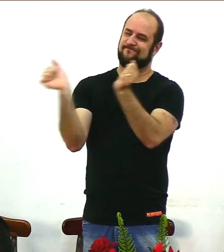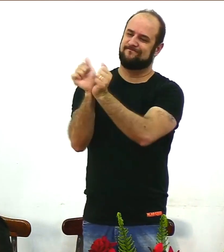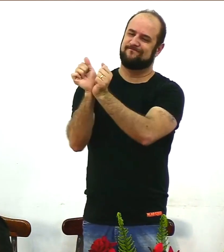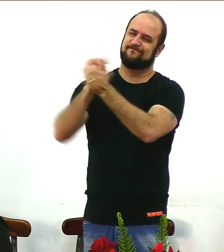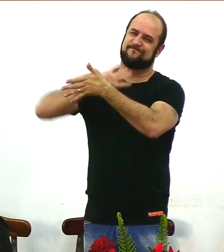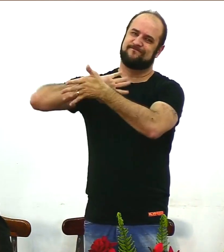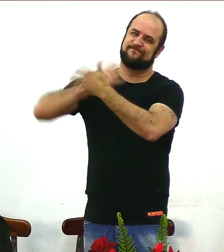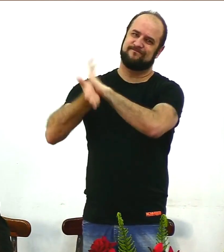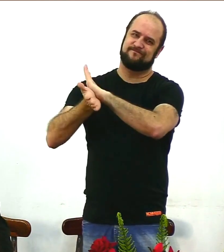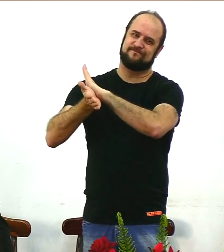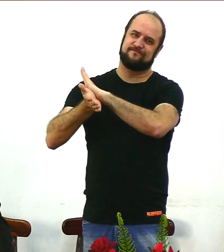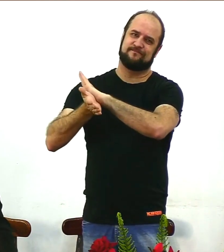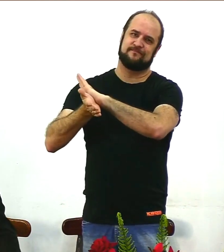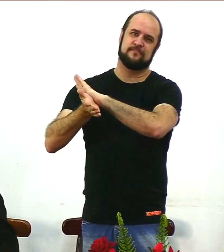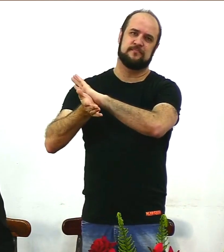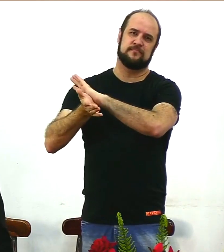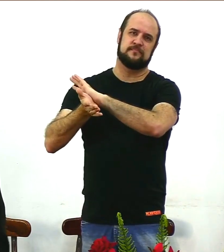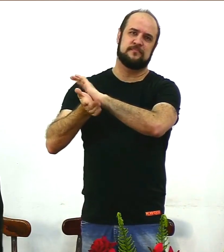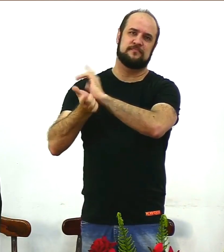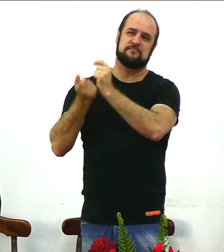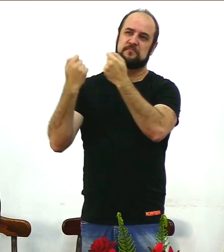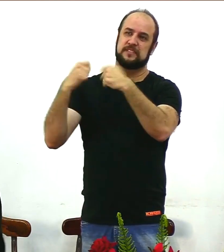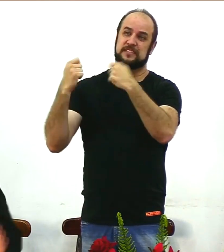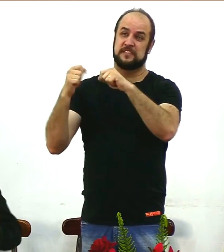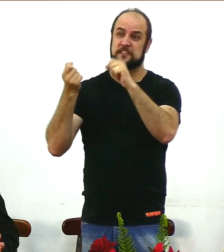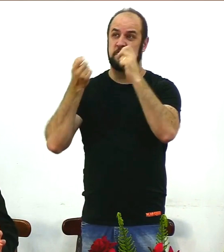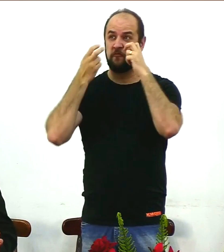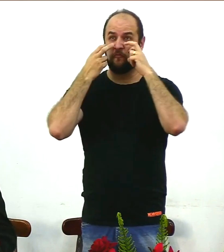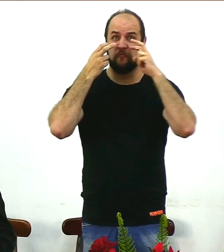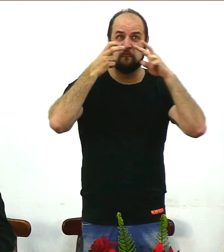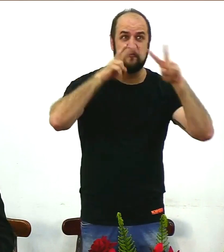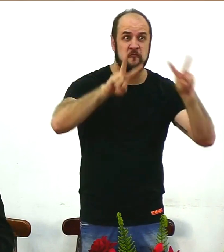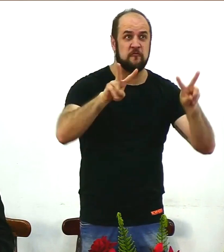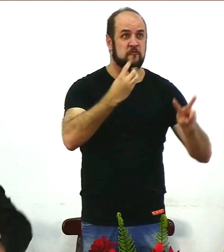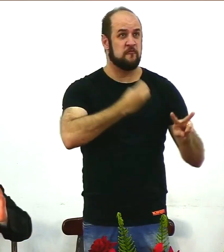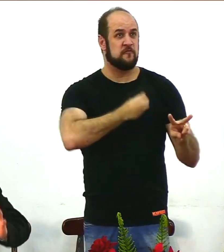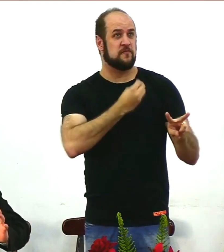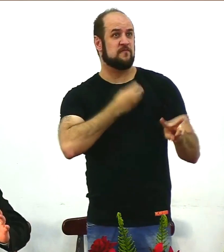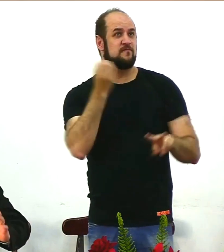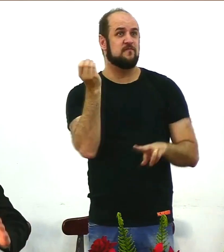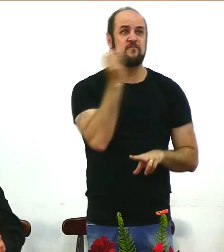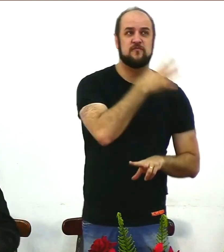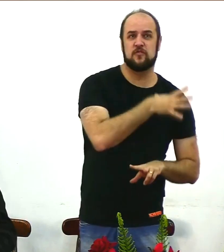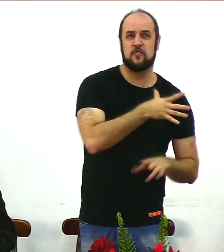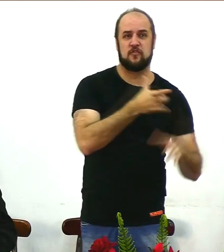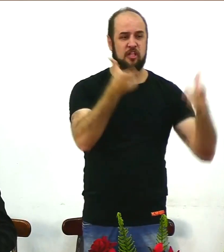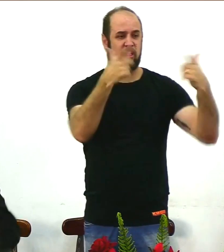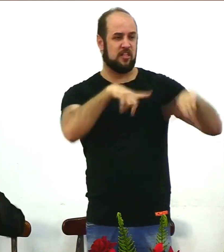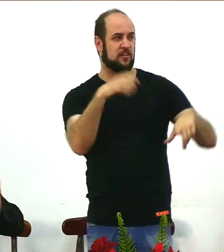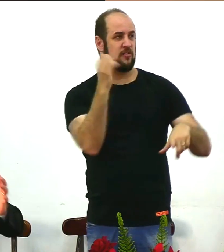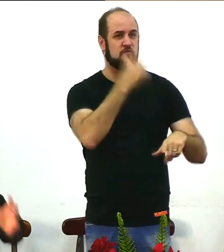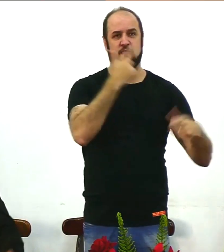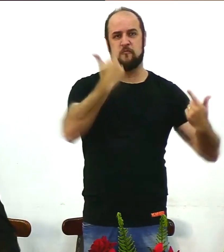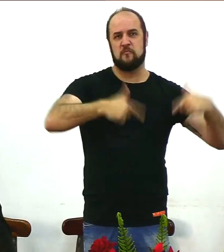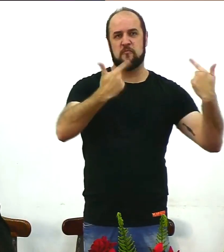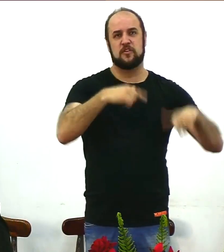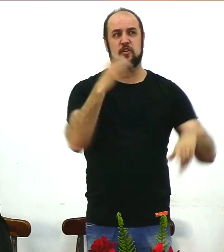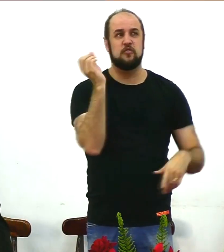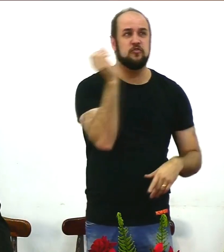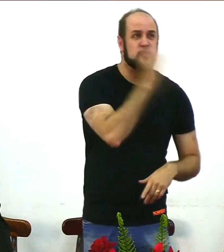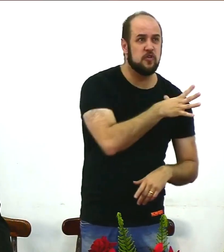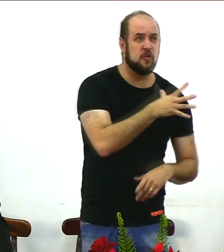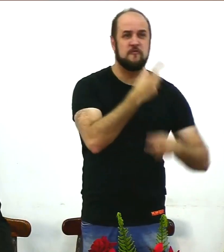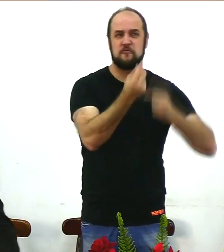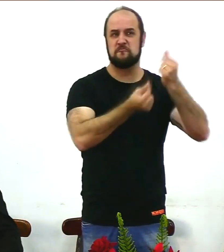aflitos porque algo lhes tinha nocauteado. A vida não era mais a mesma. Eles teriam de lidar agora com